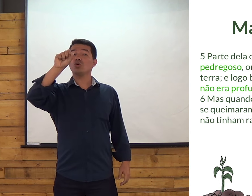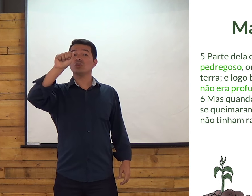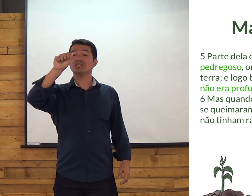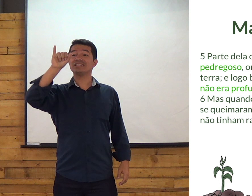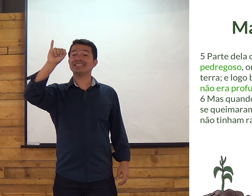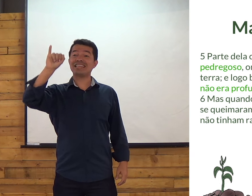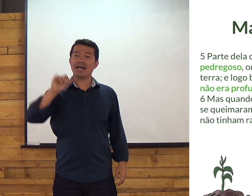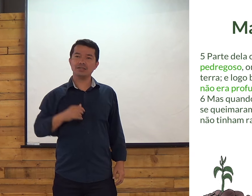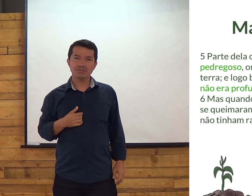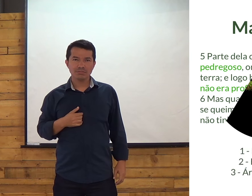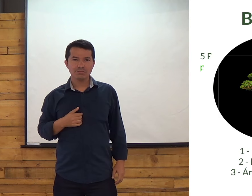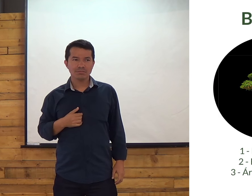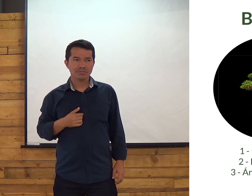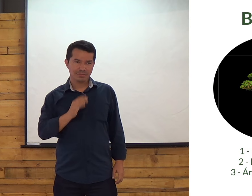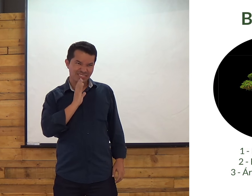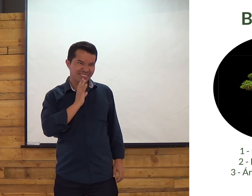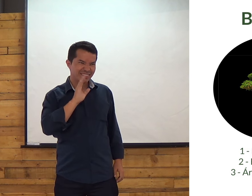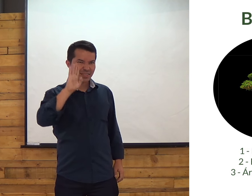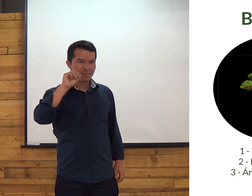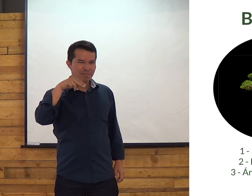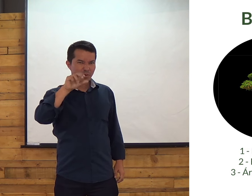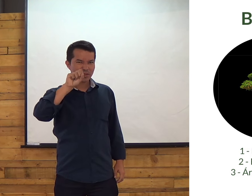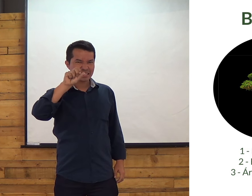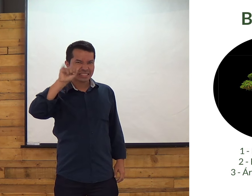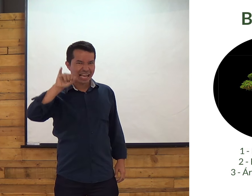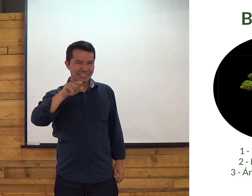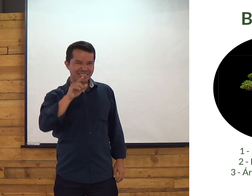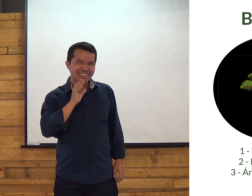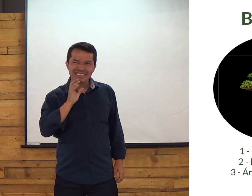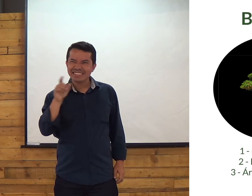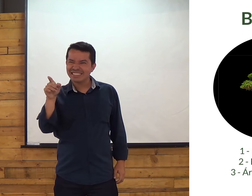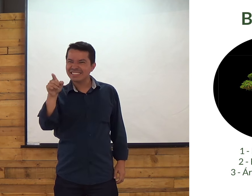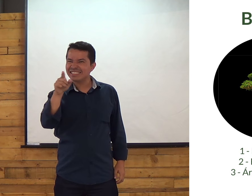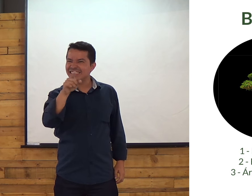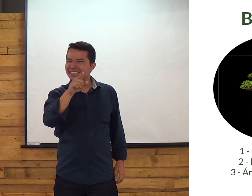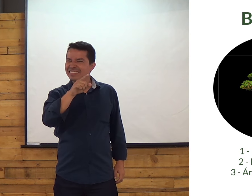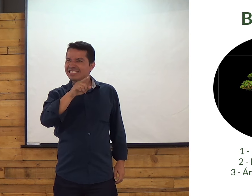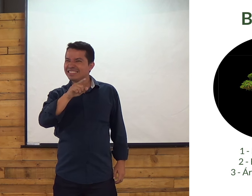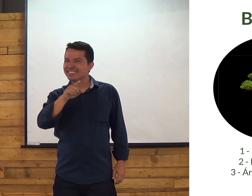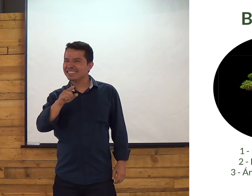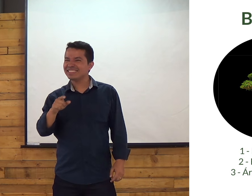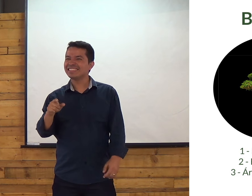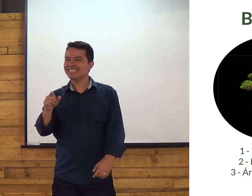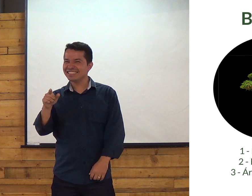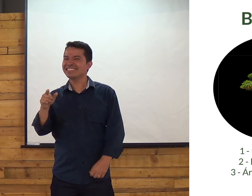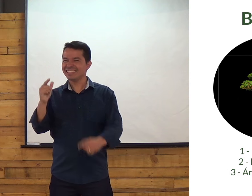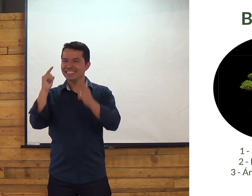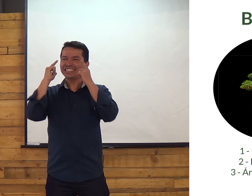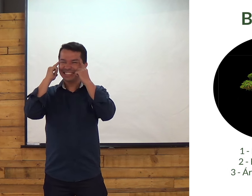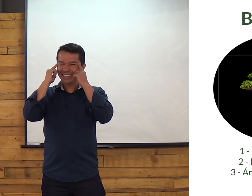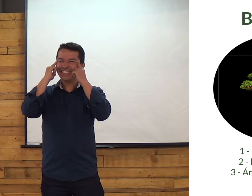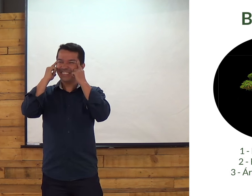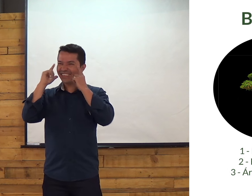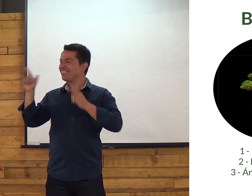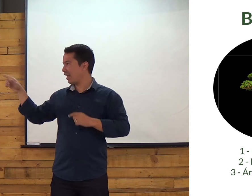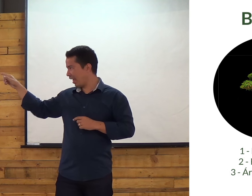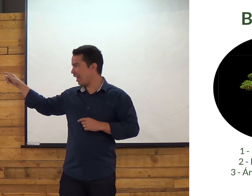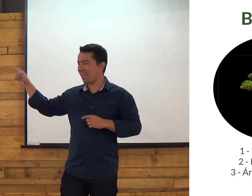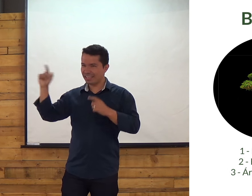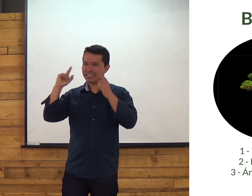essa árvore bonsai? Bonsai, você conhece? É uma